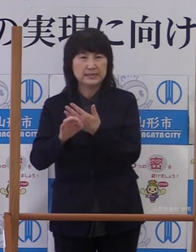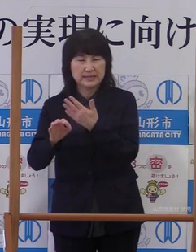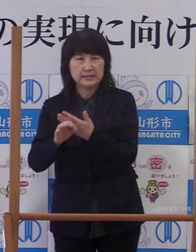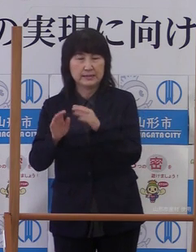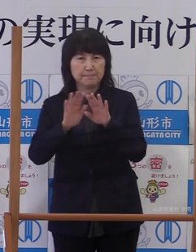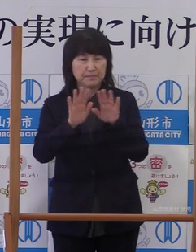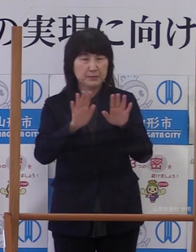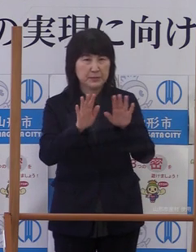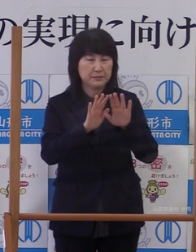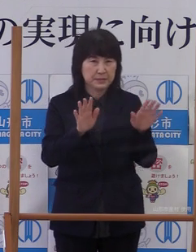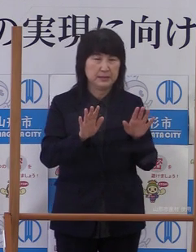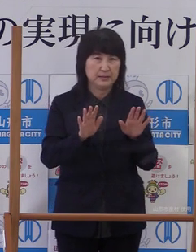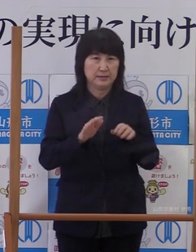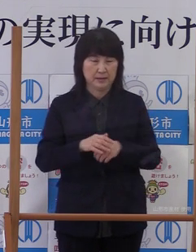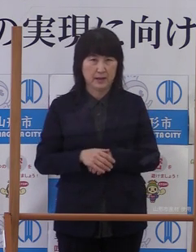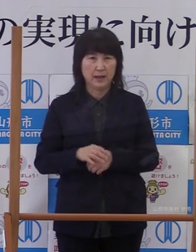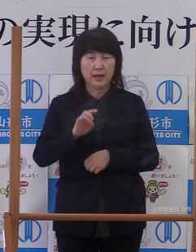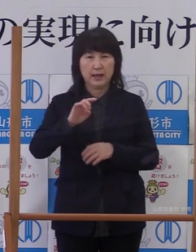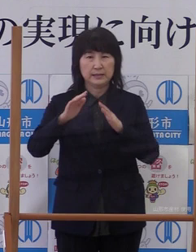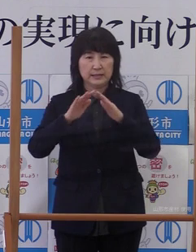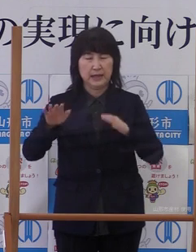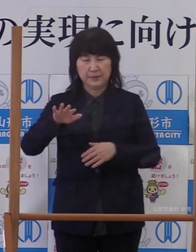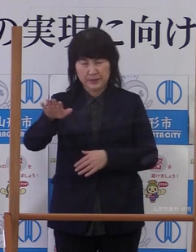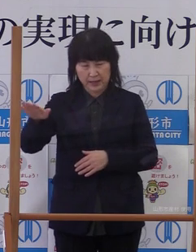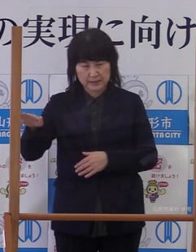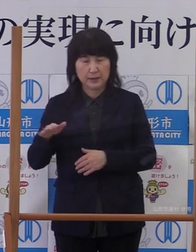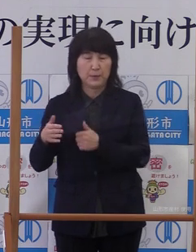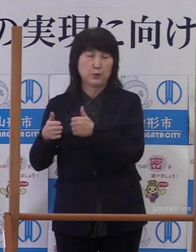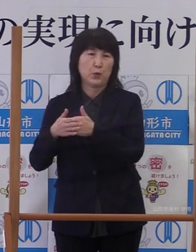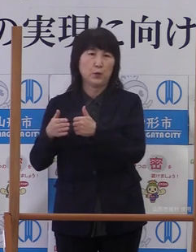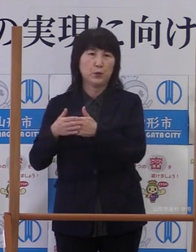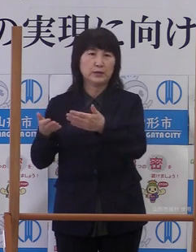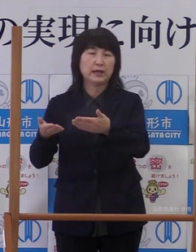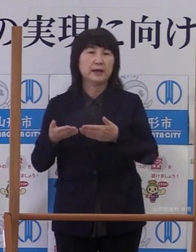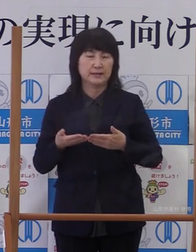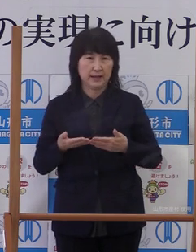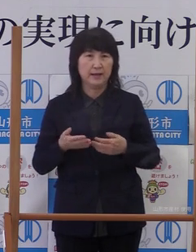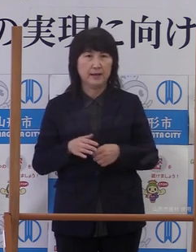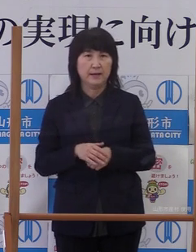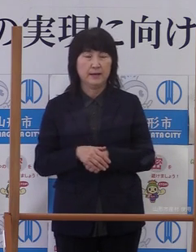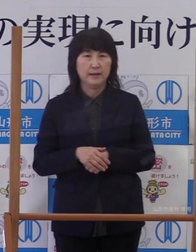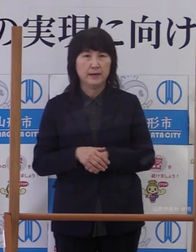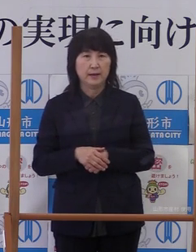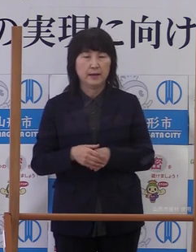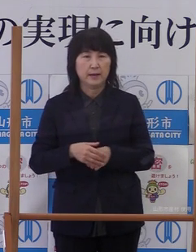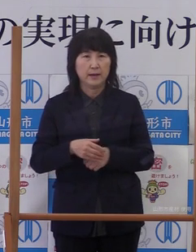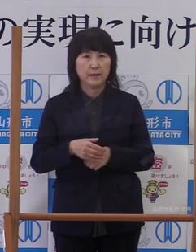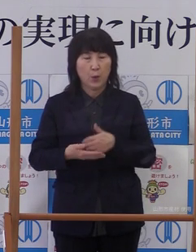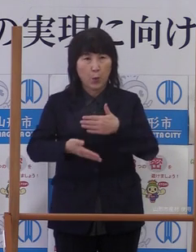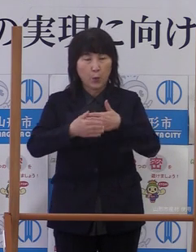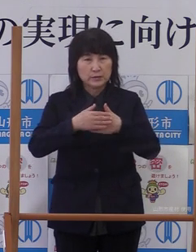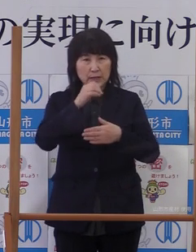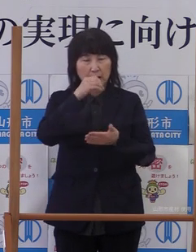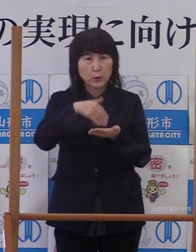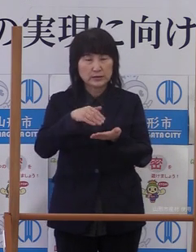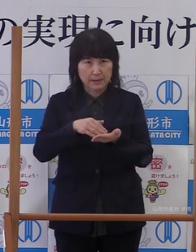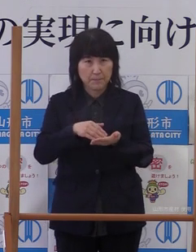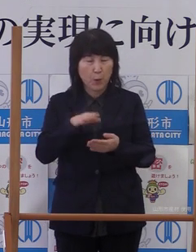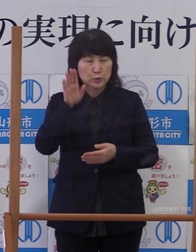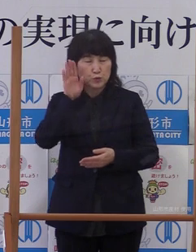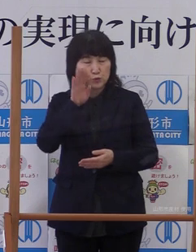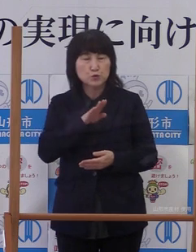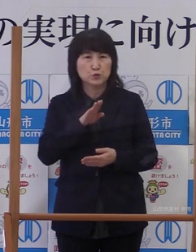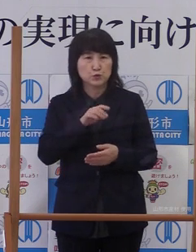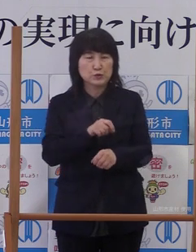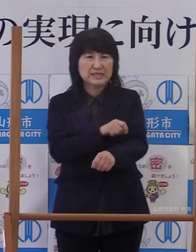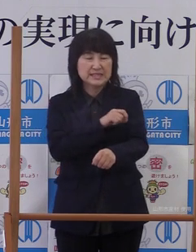で、そうした中でも議会の皆さんから大変協力をいただいて、補正予算なんかも迅速に臨時補